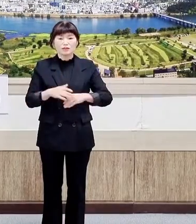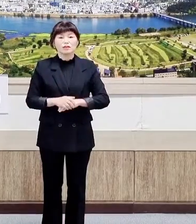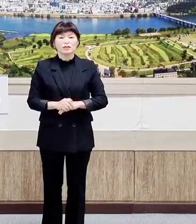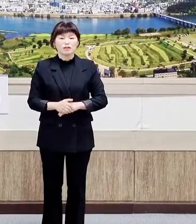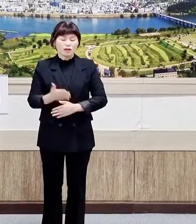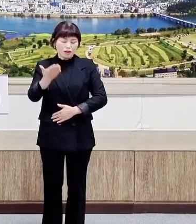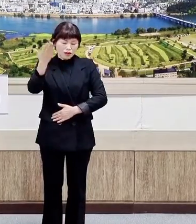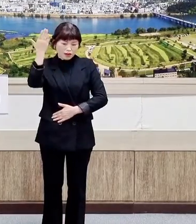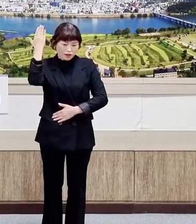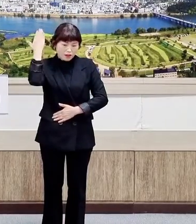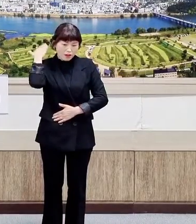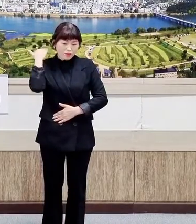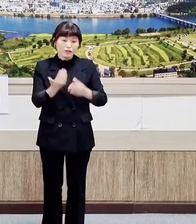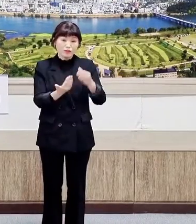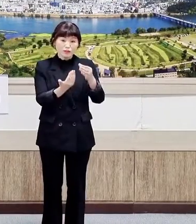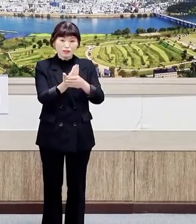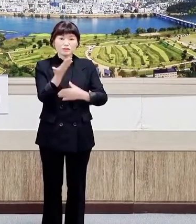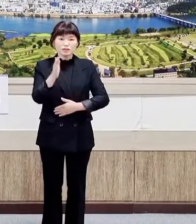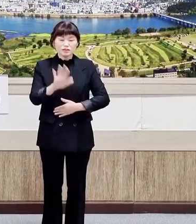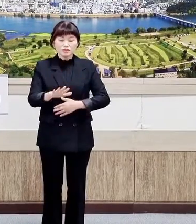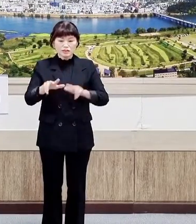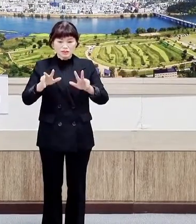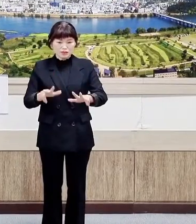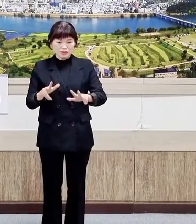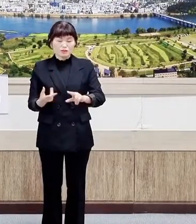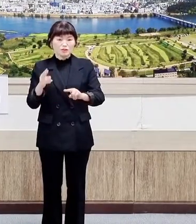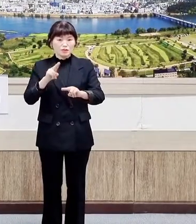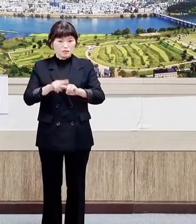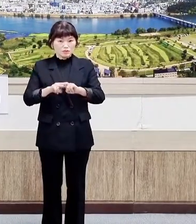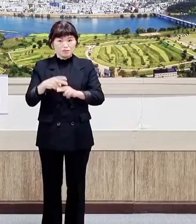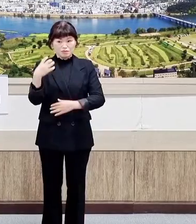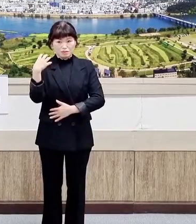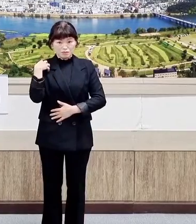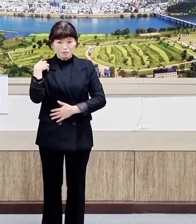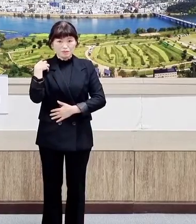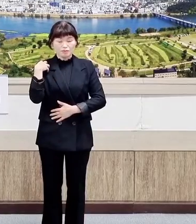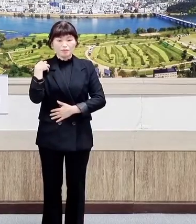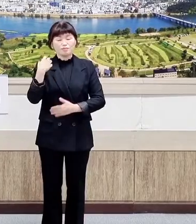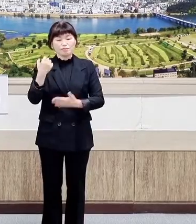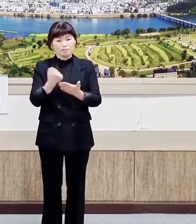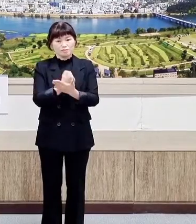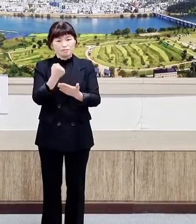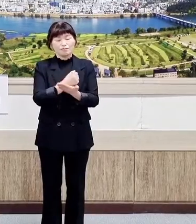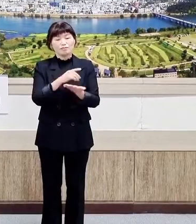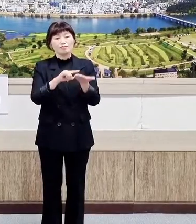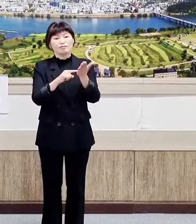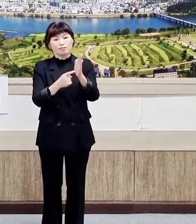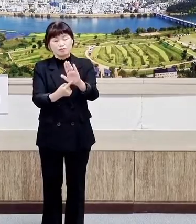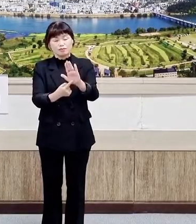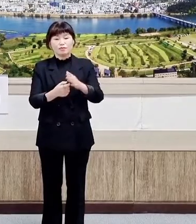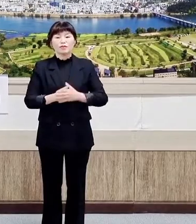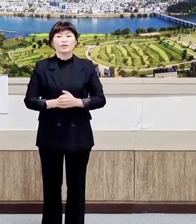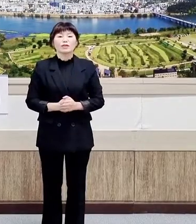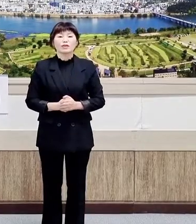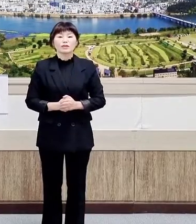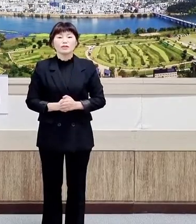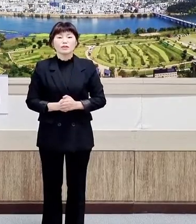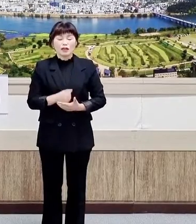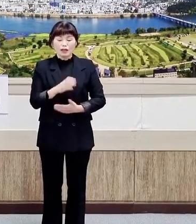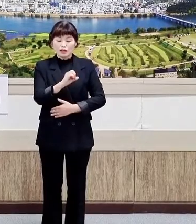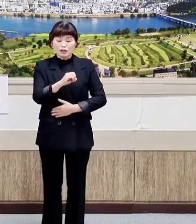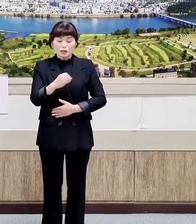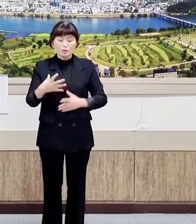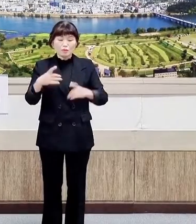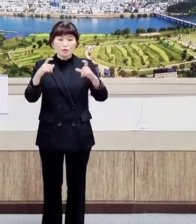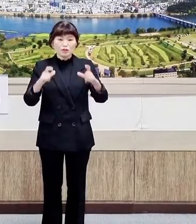군정의 책임자로서 심히 유감을 표명합니다. 먼저 양평 공흥지구 개발